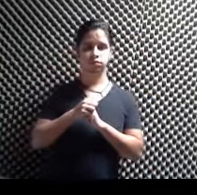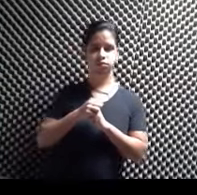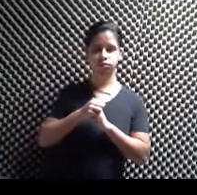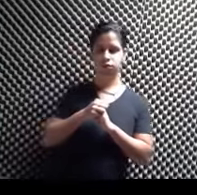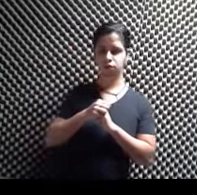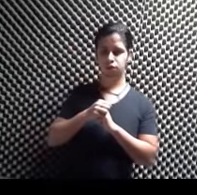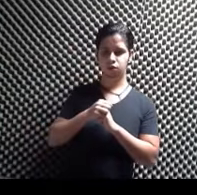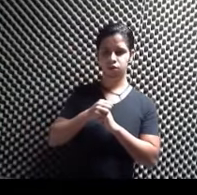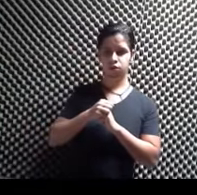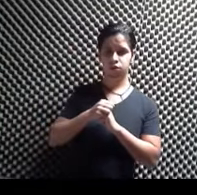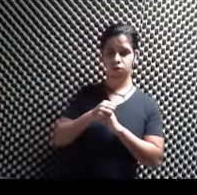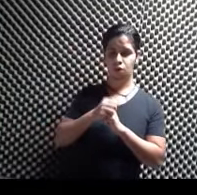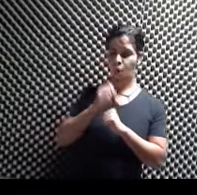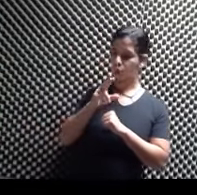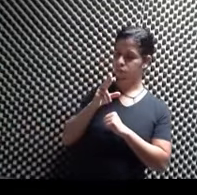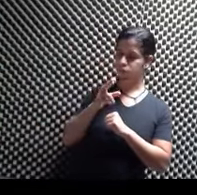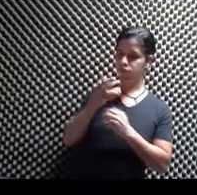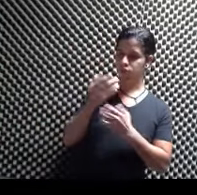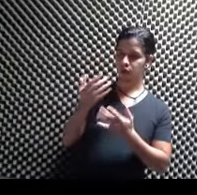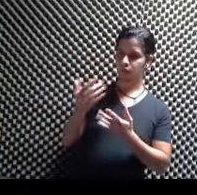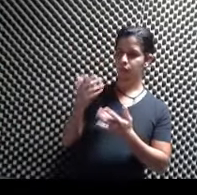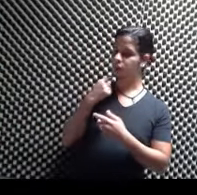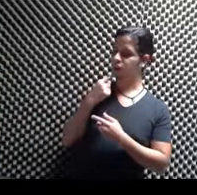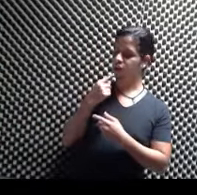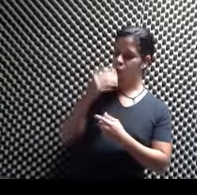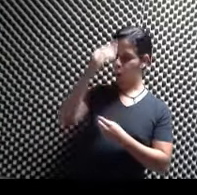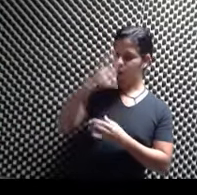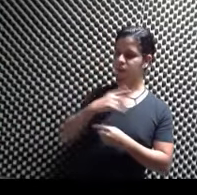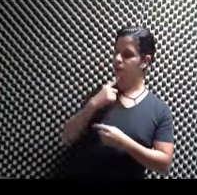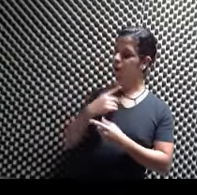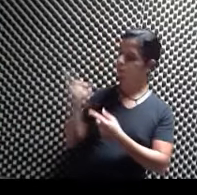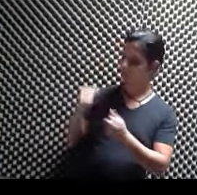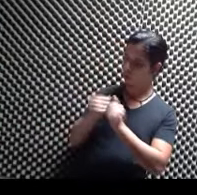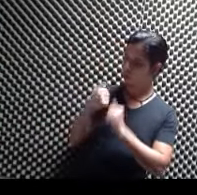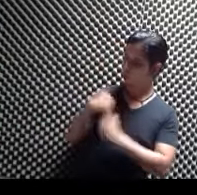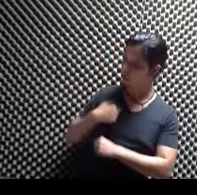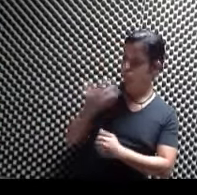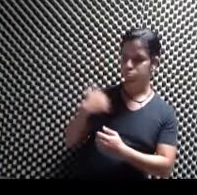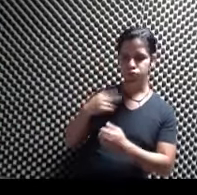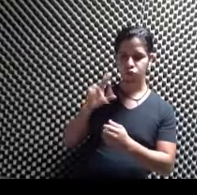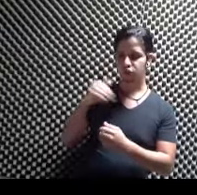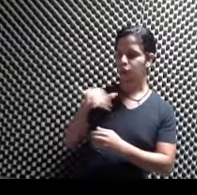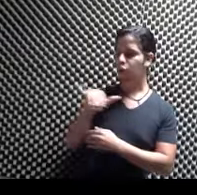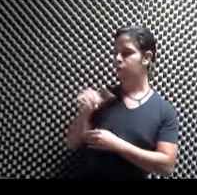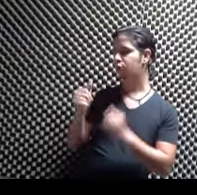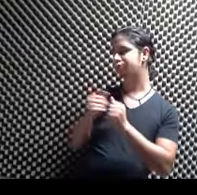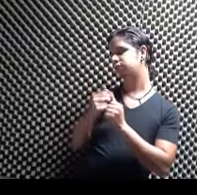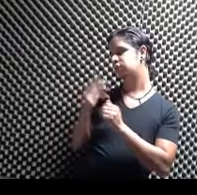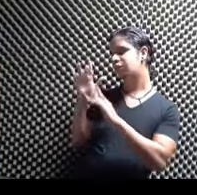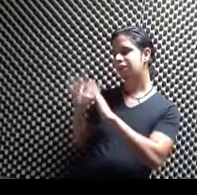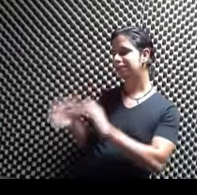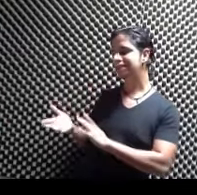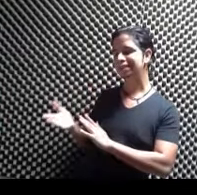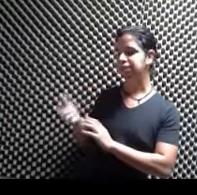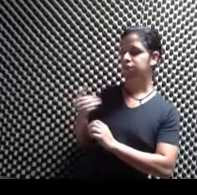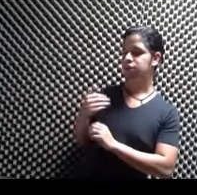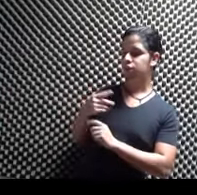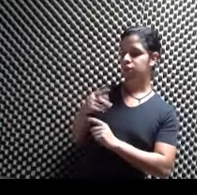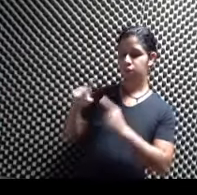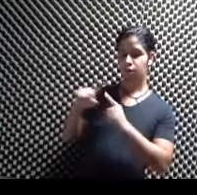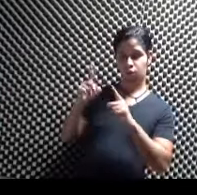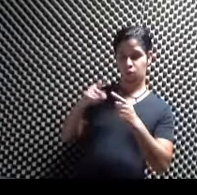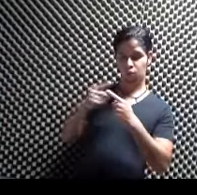Que le diga, vente conmigo, o no sería lo mismo sin ti, ¿entiendes? Uno espera que busca la vuelta. Entonces, cuando llega a la